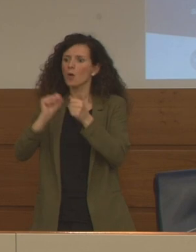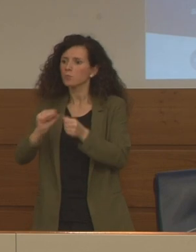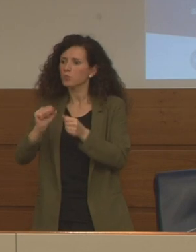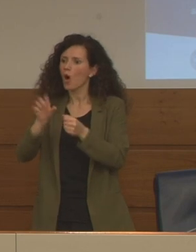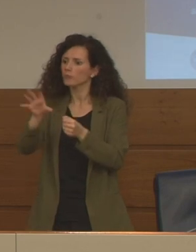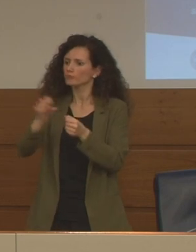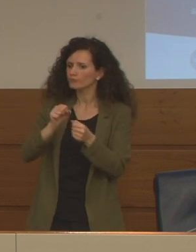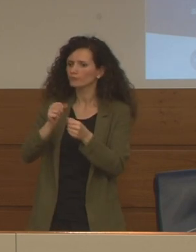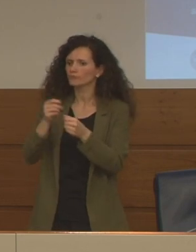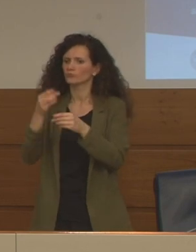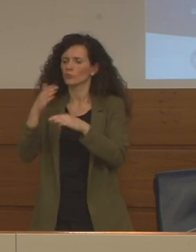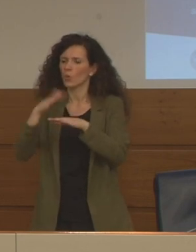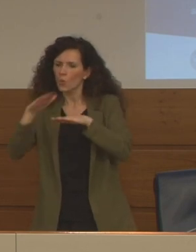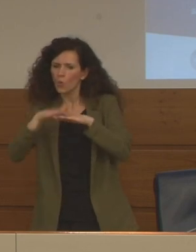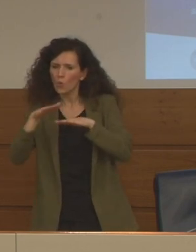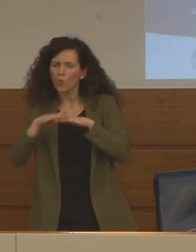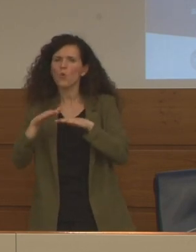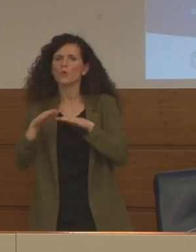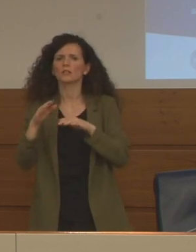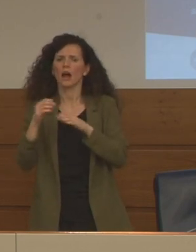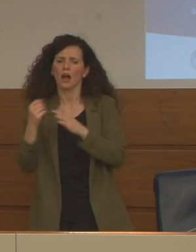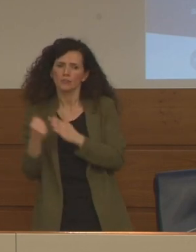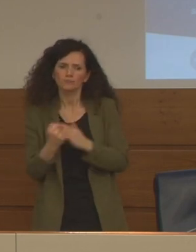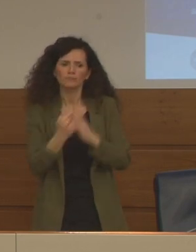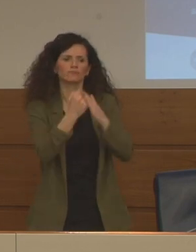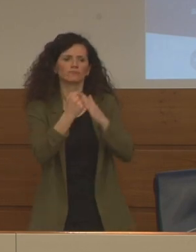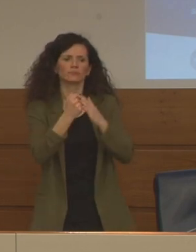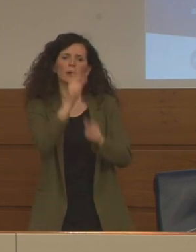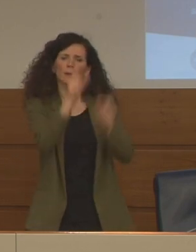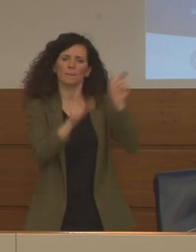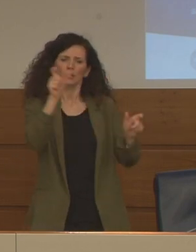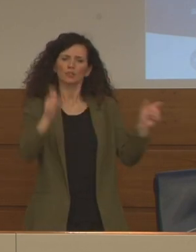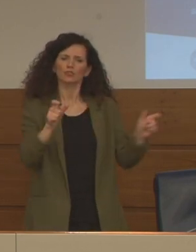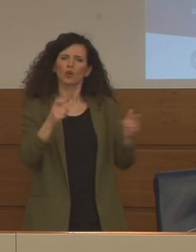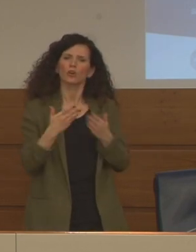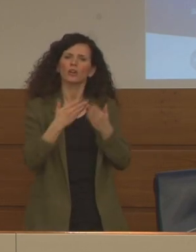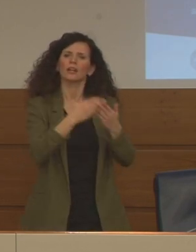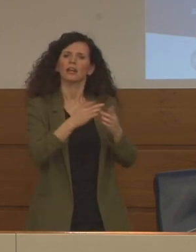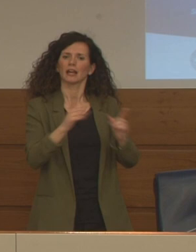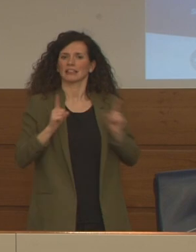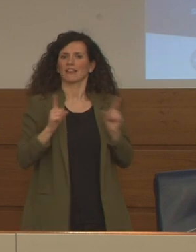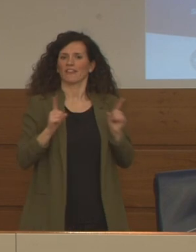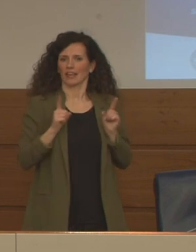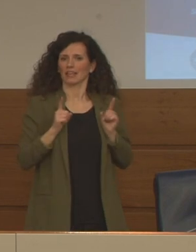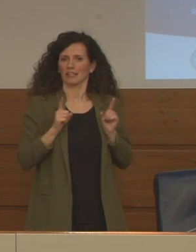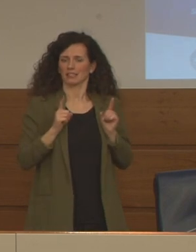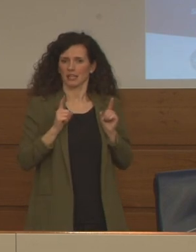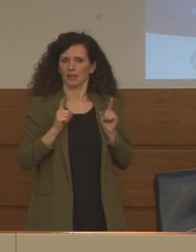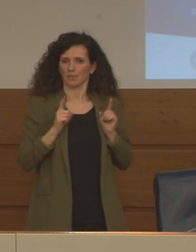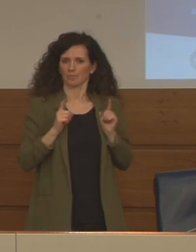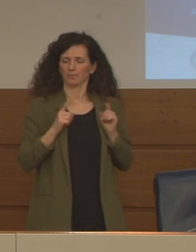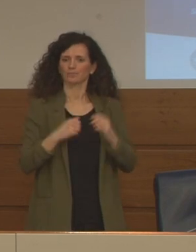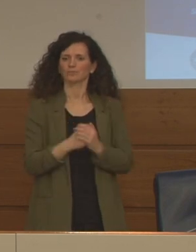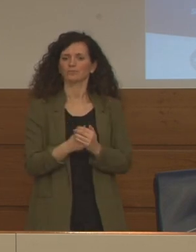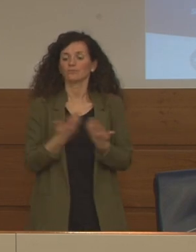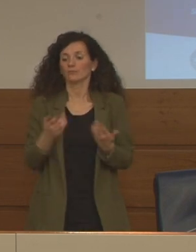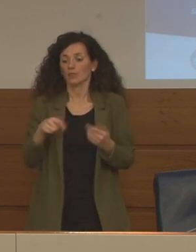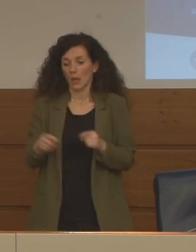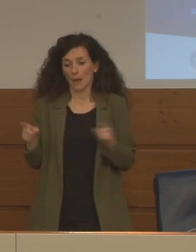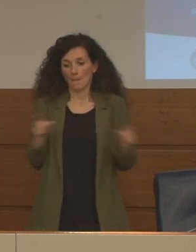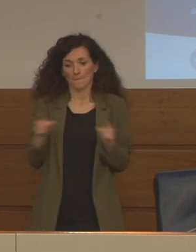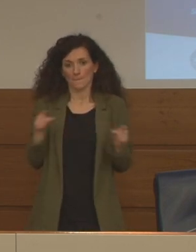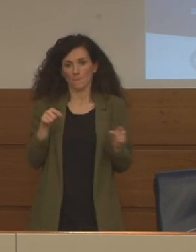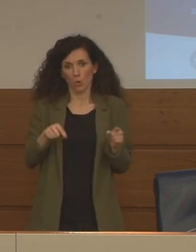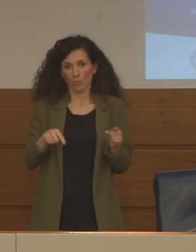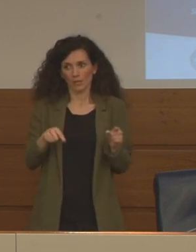eventualmente per supportare le difese immunitarie delle altre persone al momento stiamo la parte